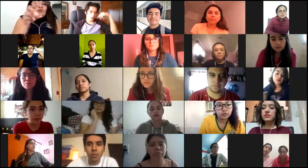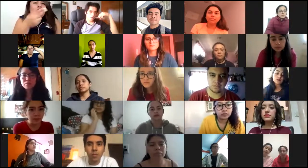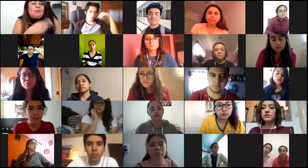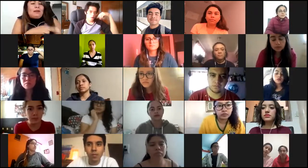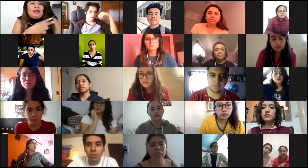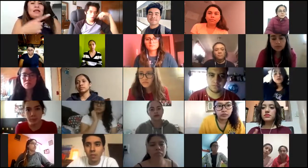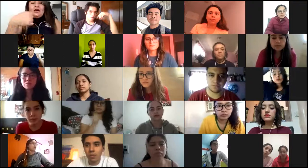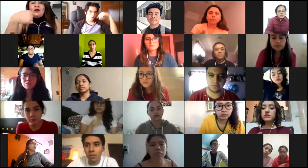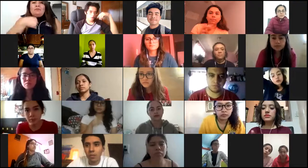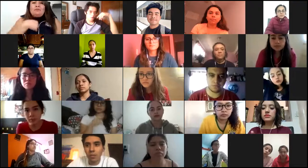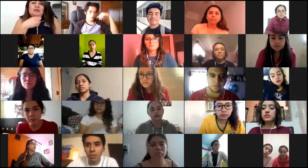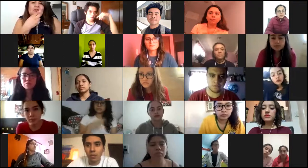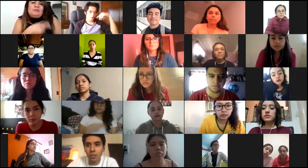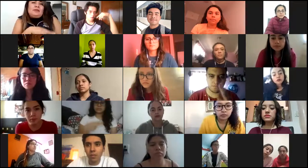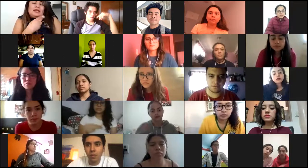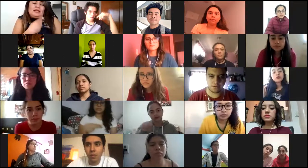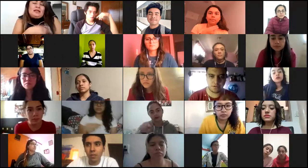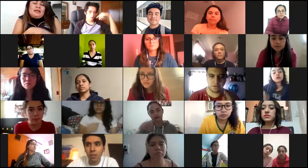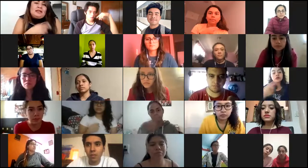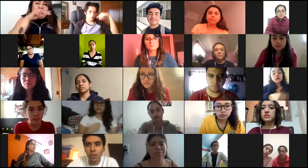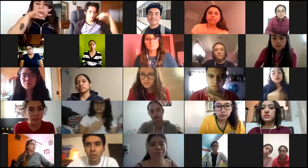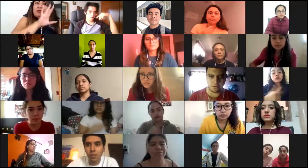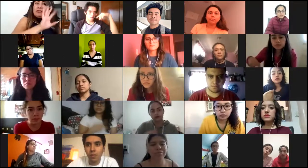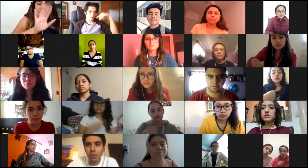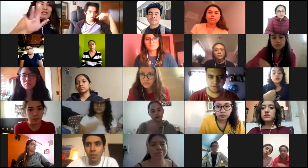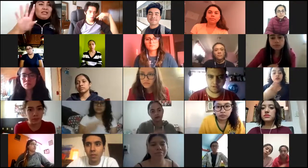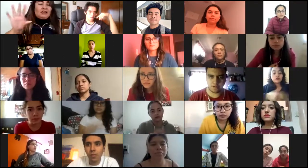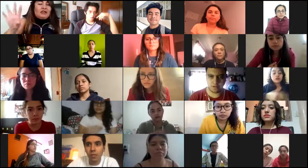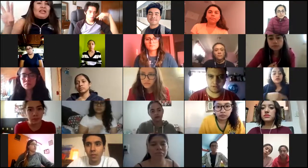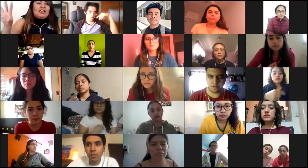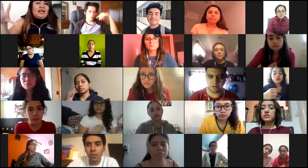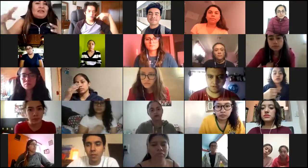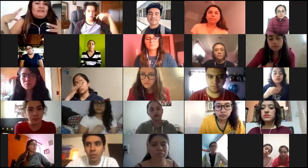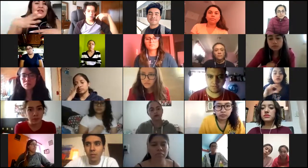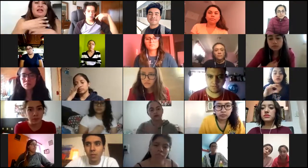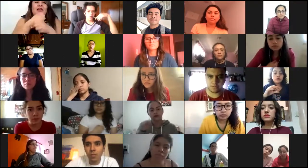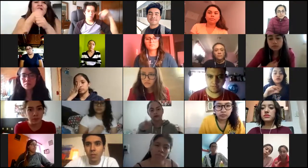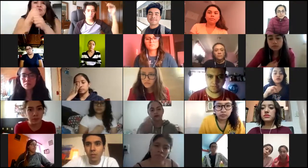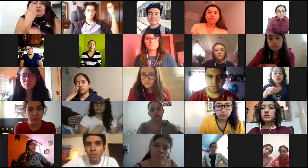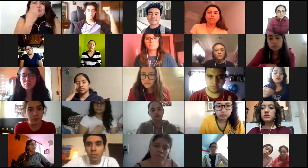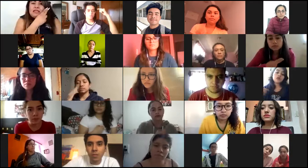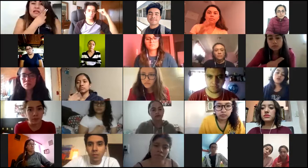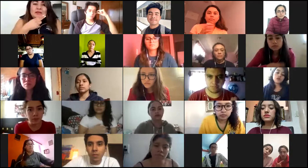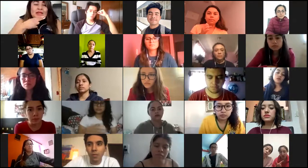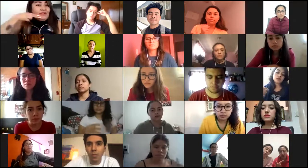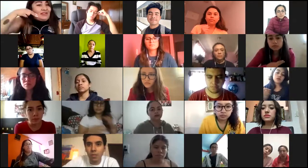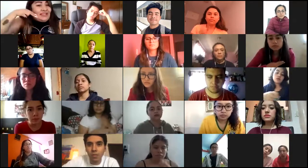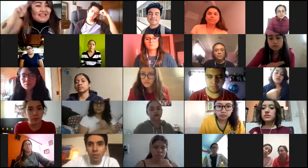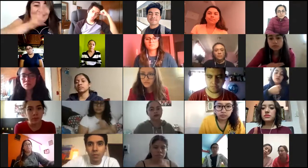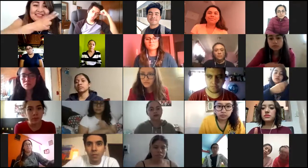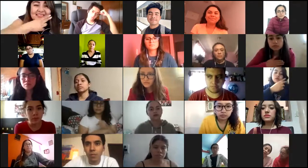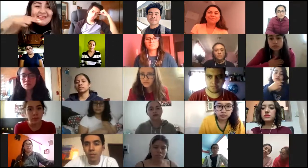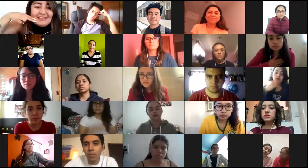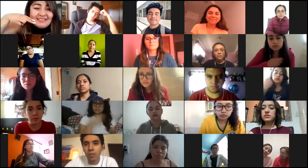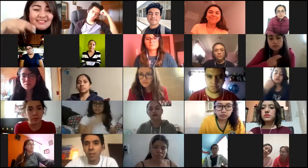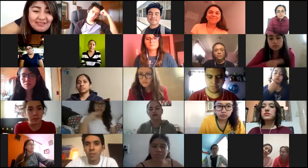Tu nombre, mi nombre, lo haces con dactilología y al final tu seña. En mi caso,